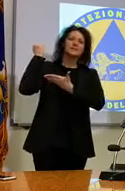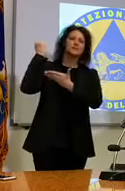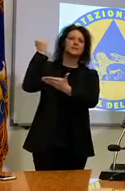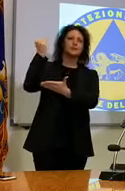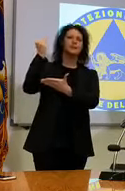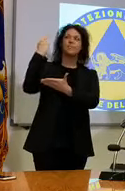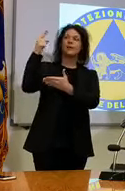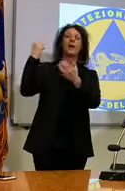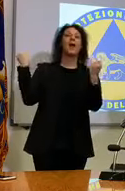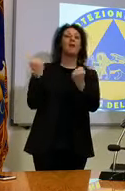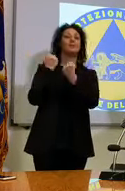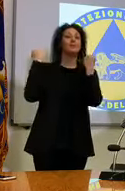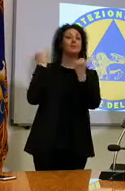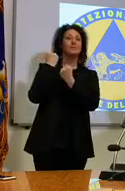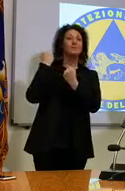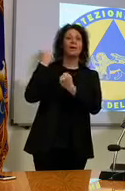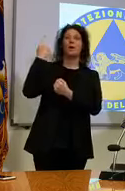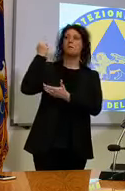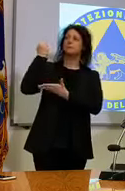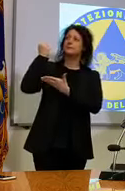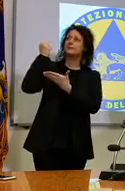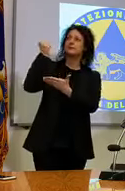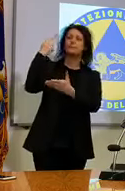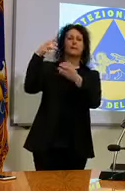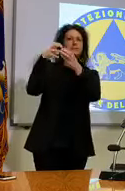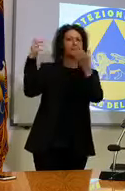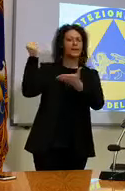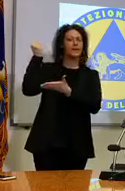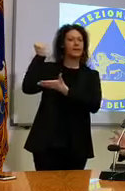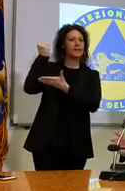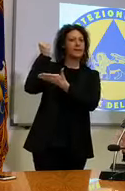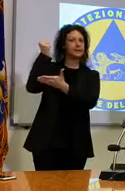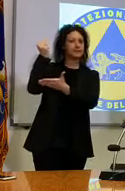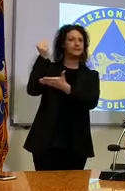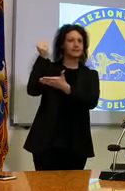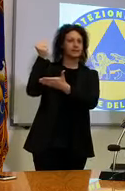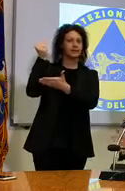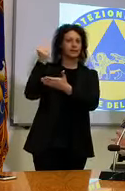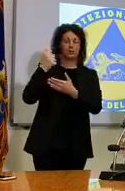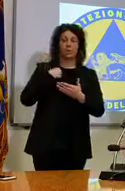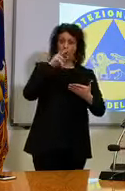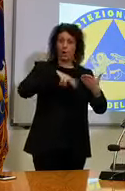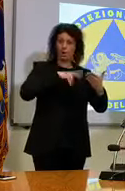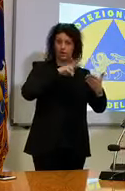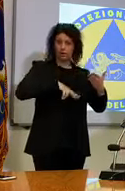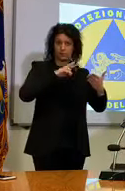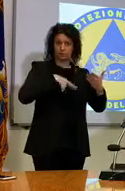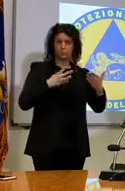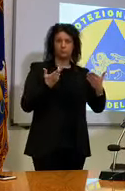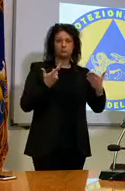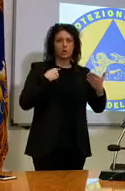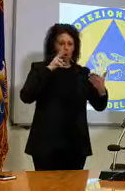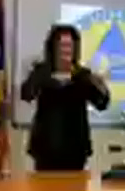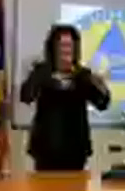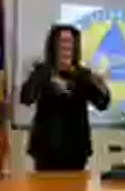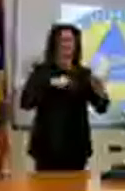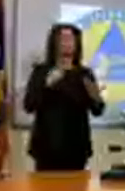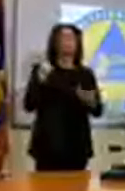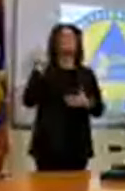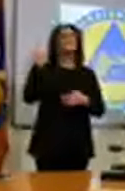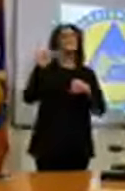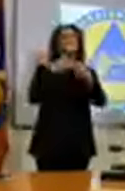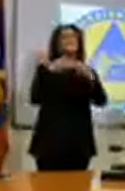per le proprie attività, per le proprie, insomma si legge, anche qui devo dire se è vero perché l'ho letto da più parti, che un'impresa che da